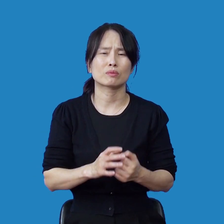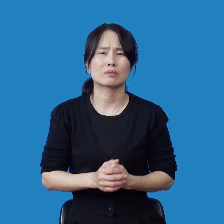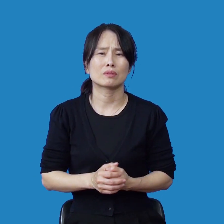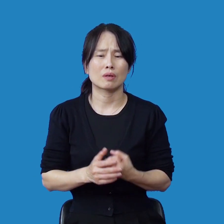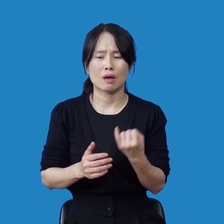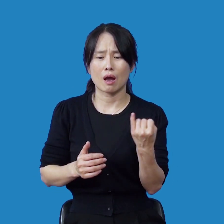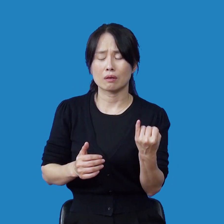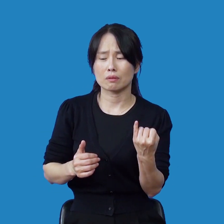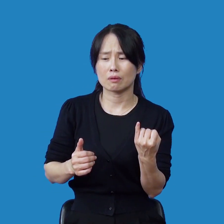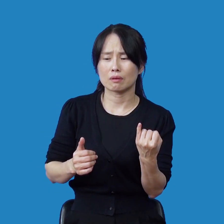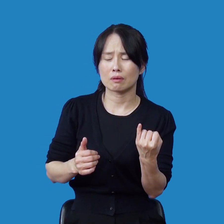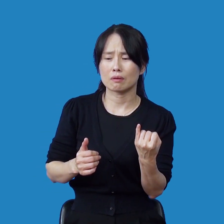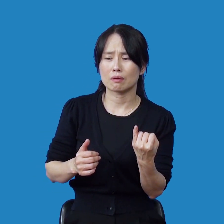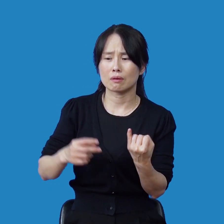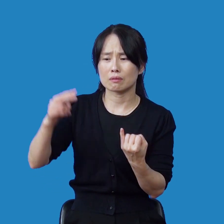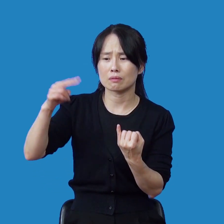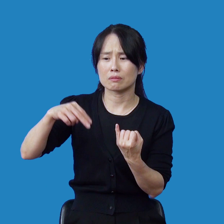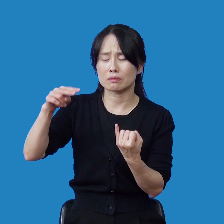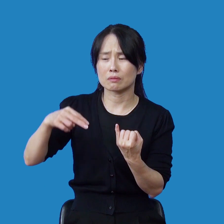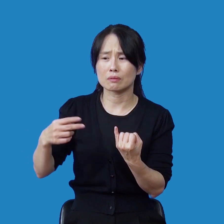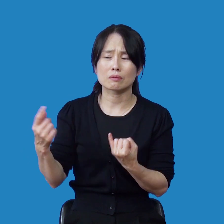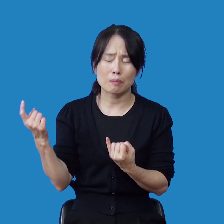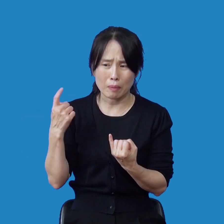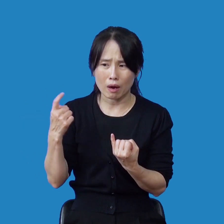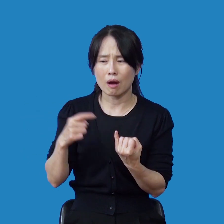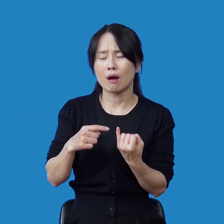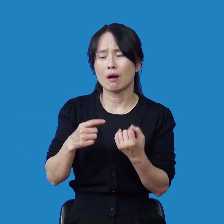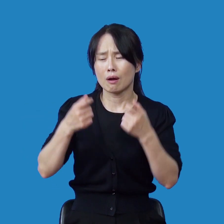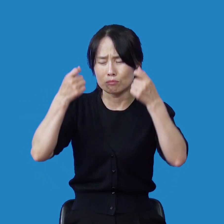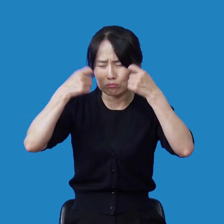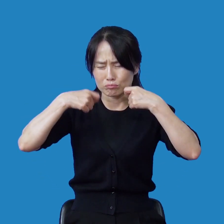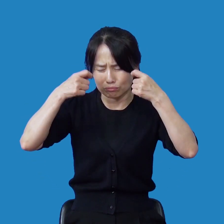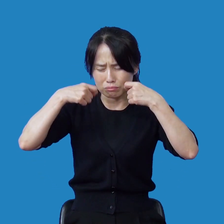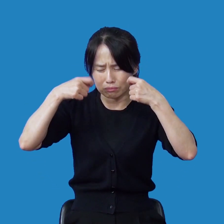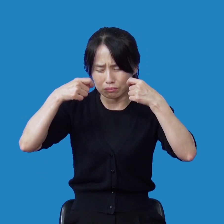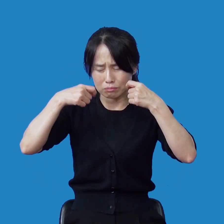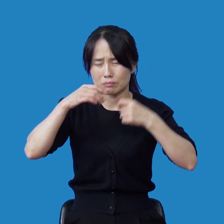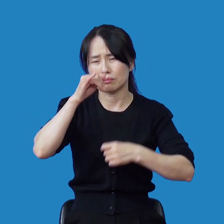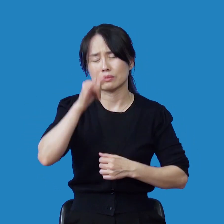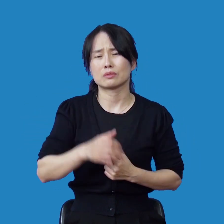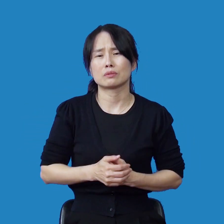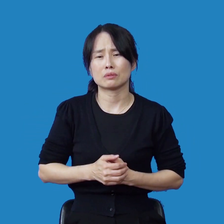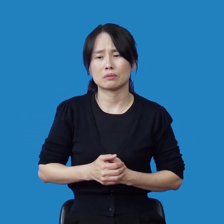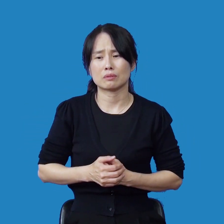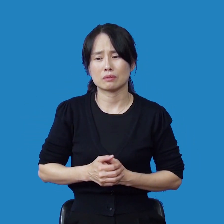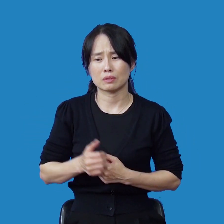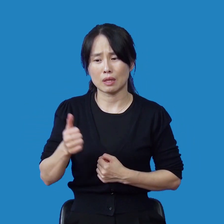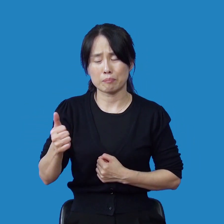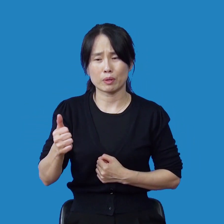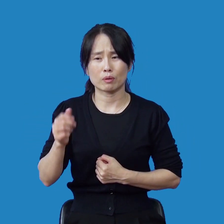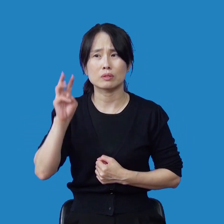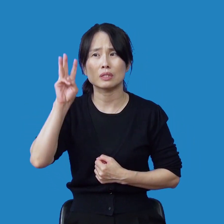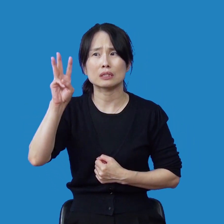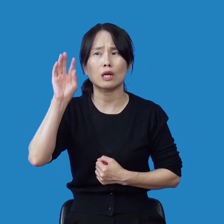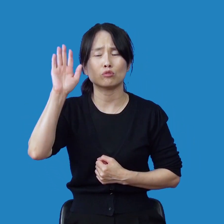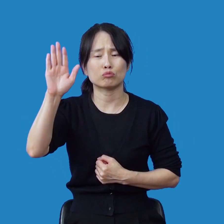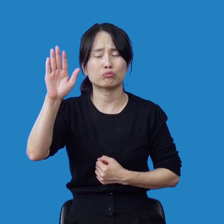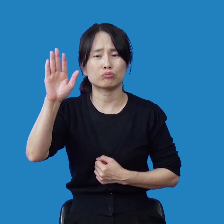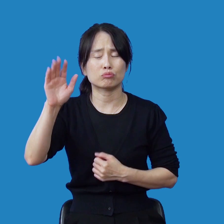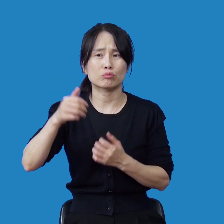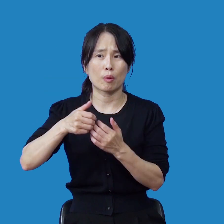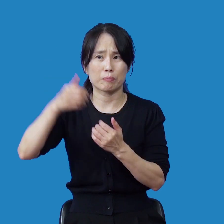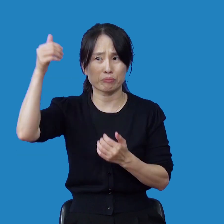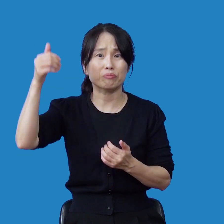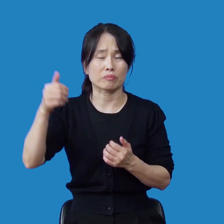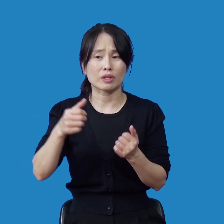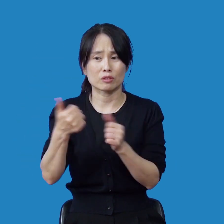부인은 그냥 곁에서 엎어져서 울고 있습니다. 그 사람은 사흘 후에 세상을 떠났습니다.